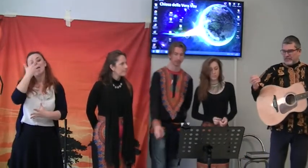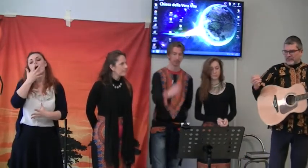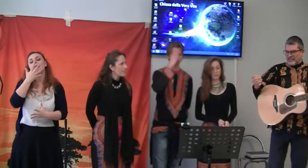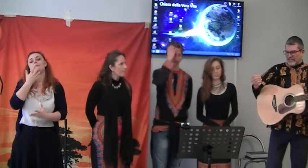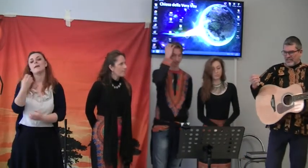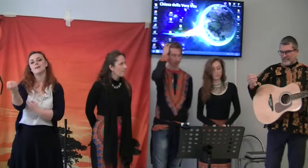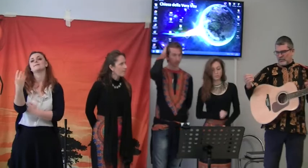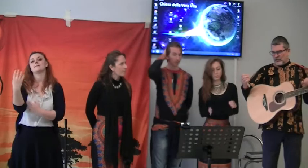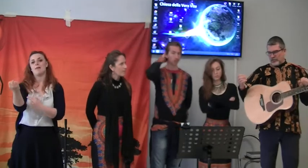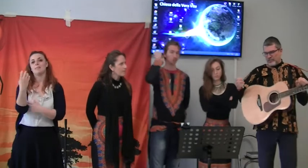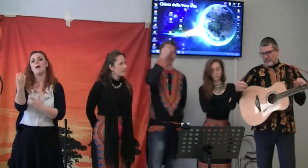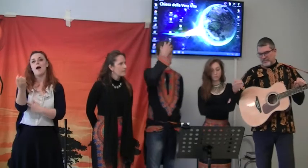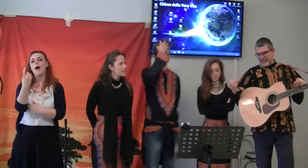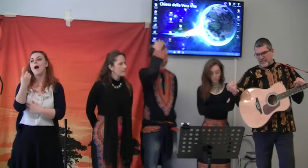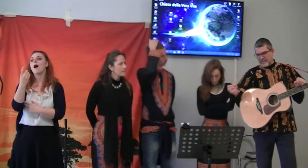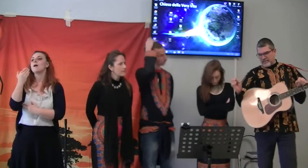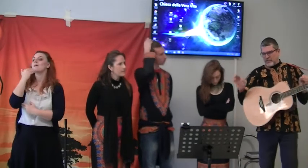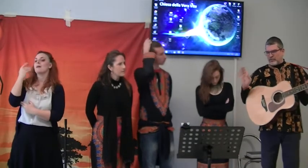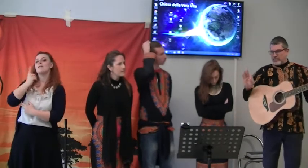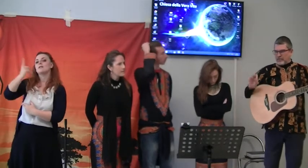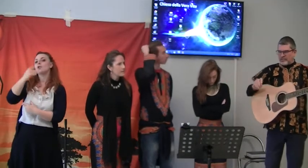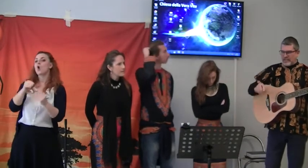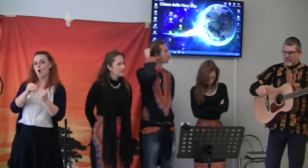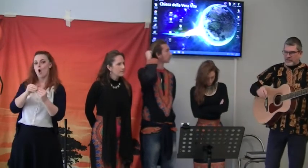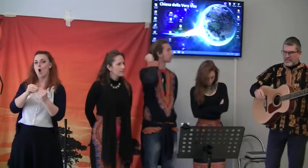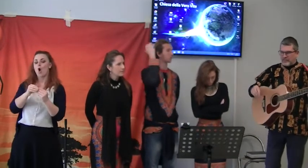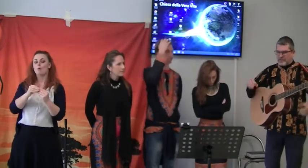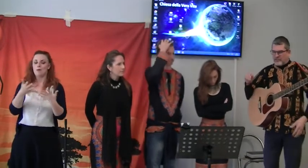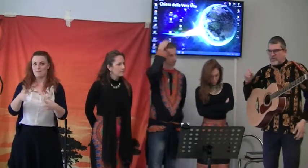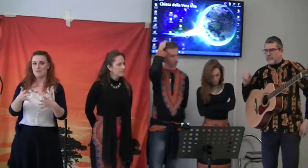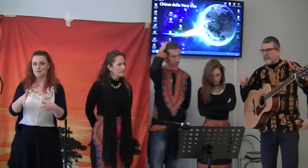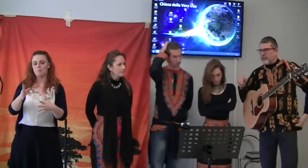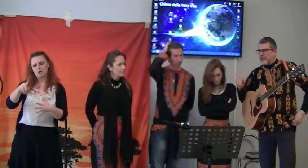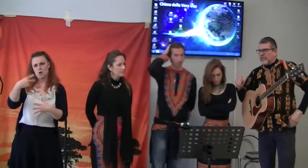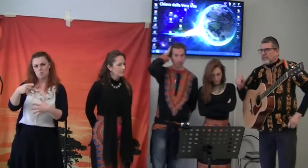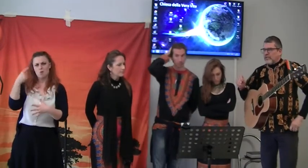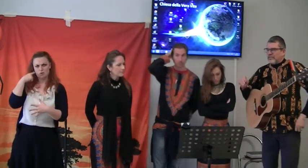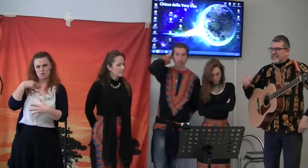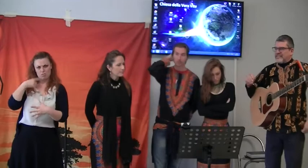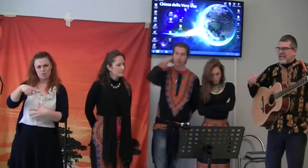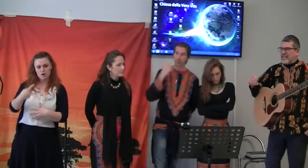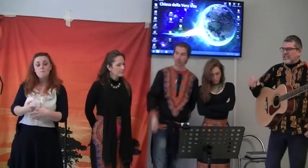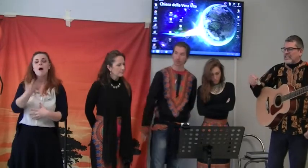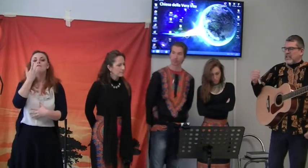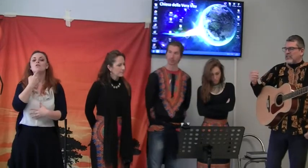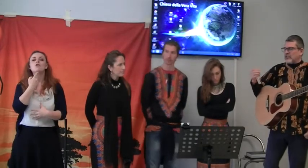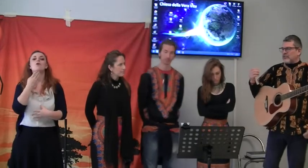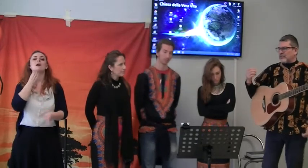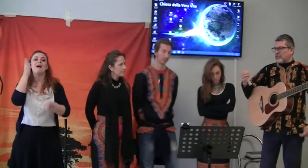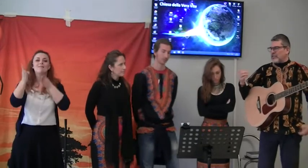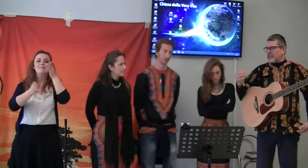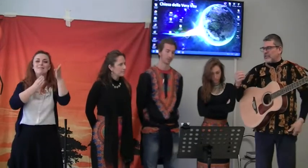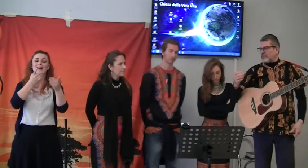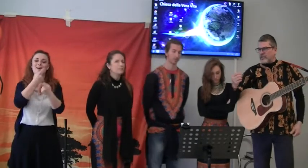Abbiamo imparato tanti canti da loro che poi sentirete, ma adesso vorremmo cantare questo canto che vuole proprio enfatizzare chi è il